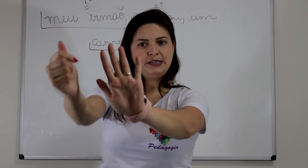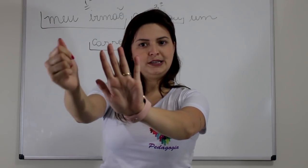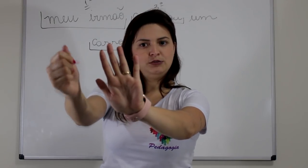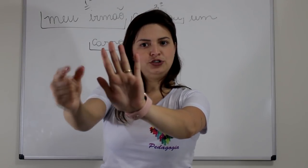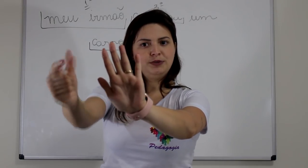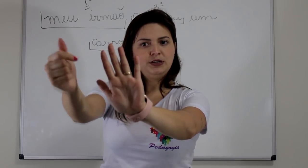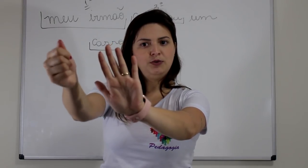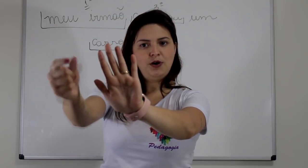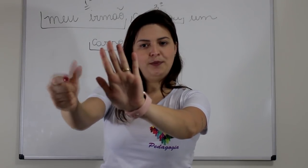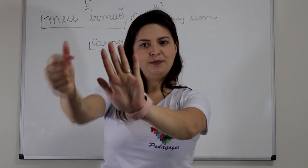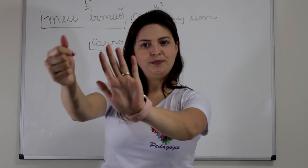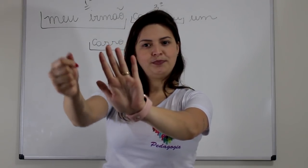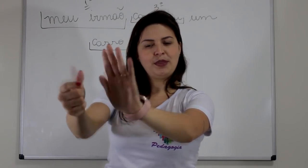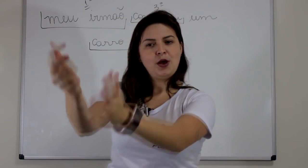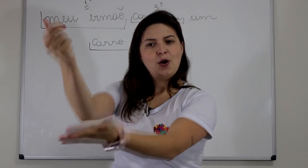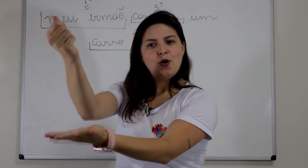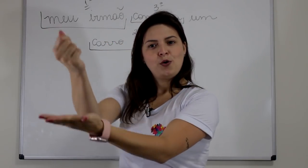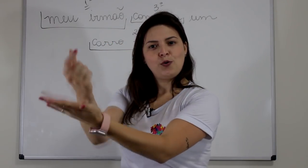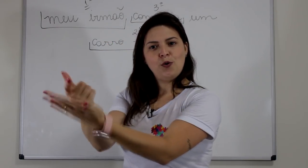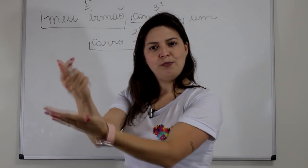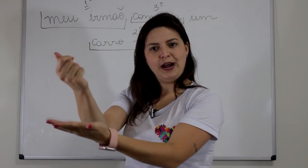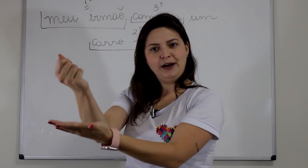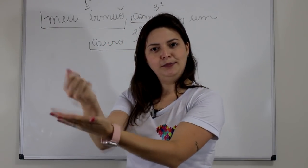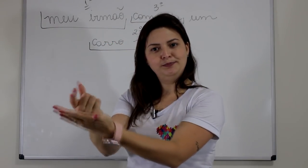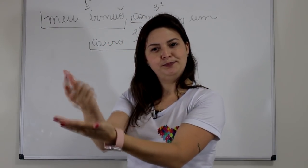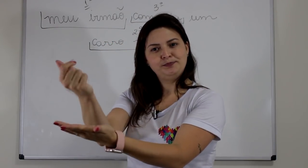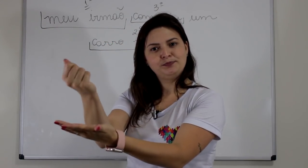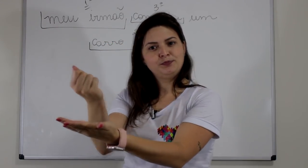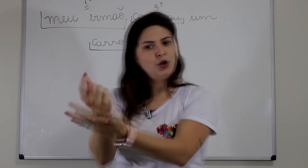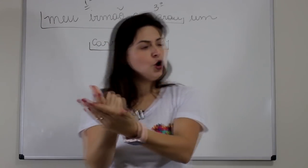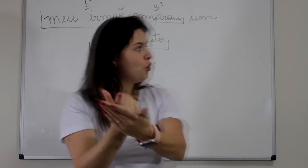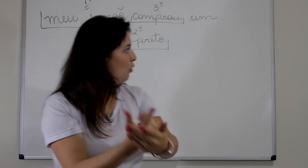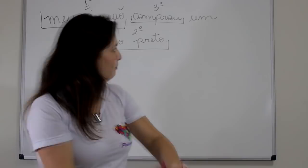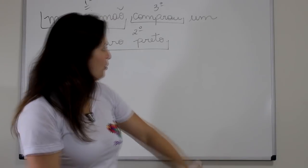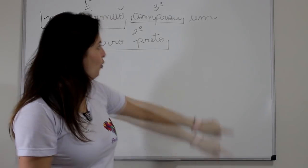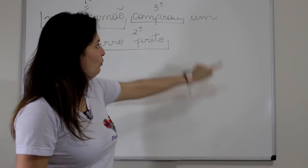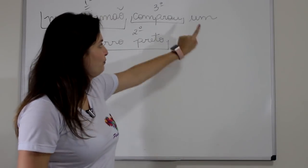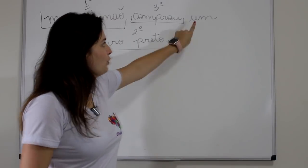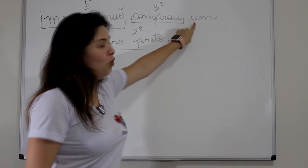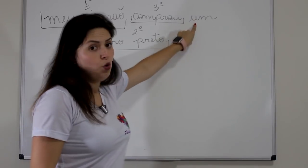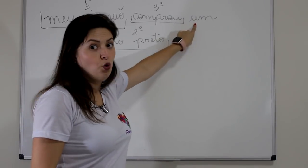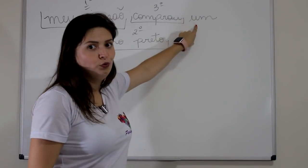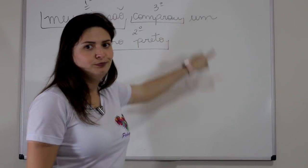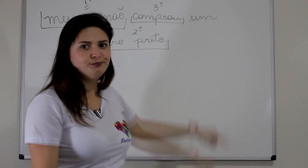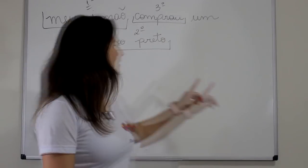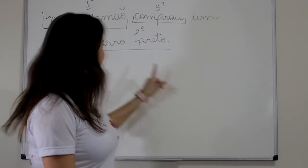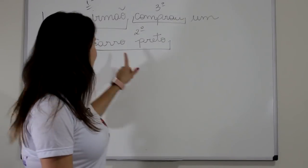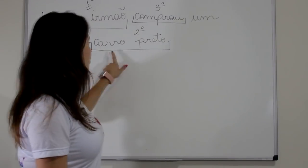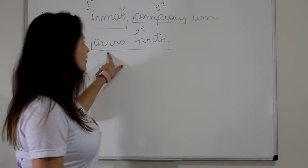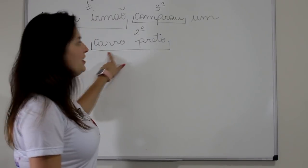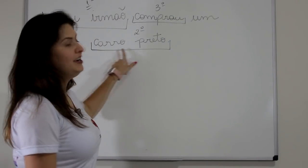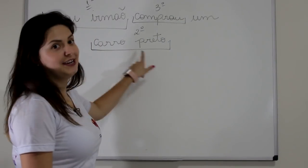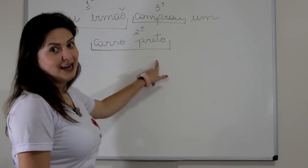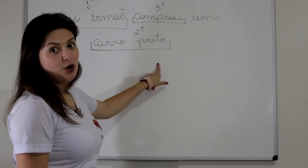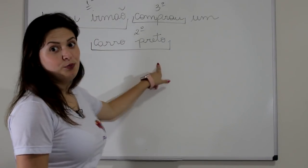configuração de mão, ó, comprar, comprou agora carro